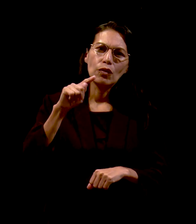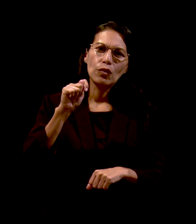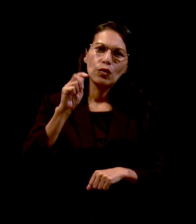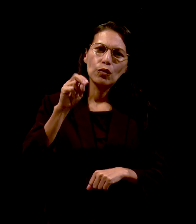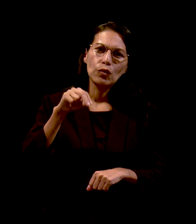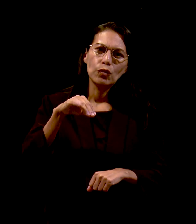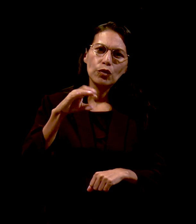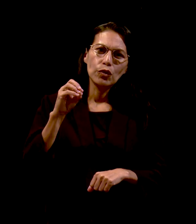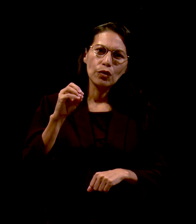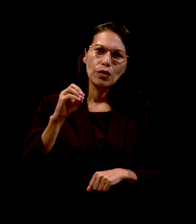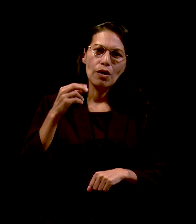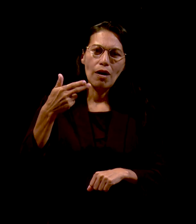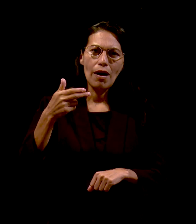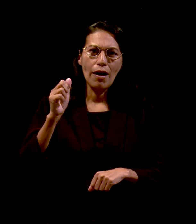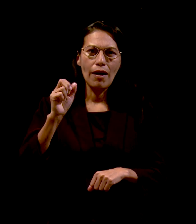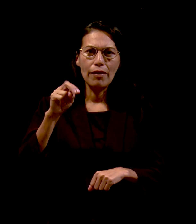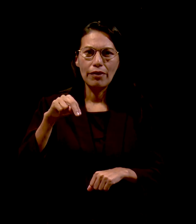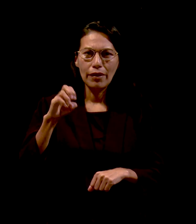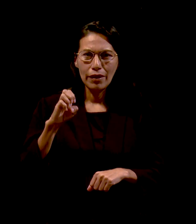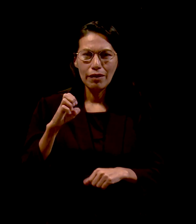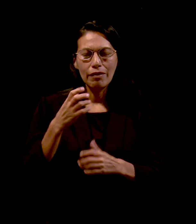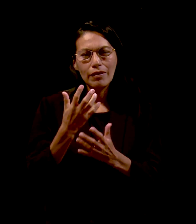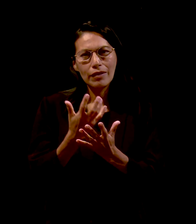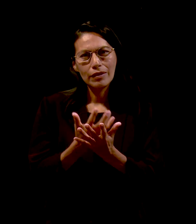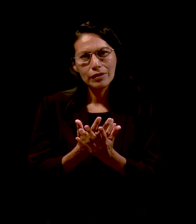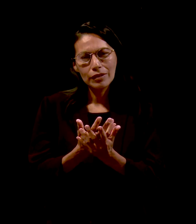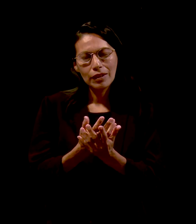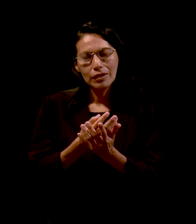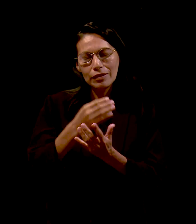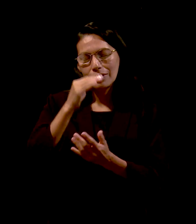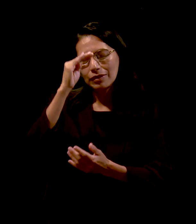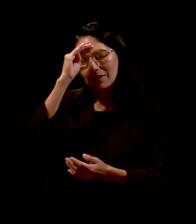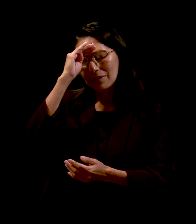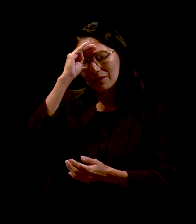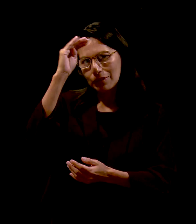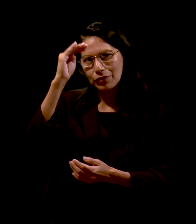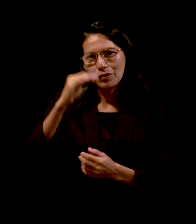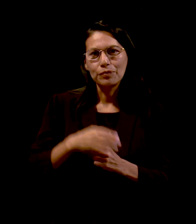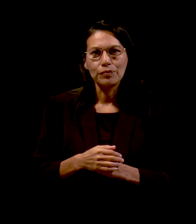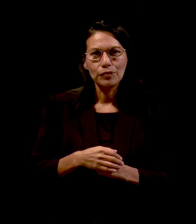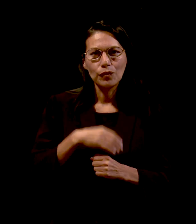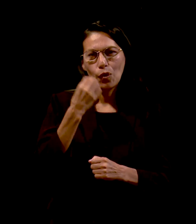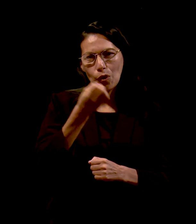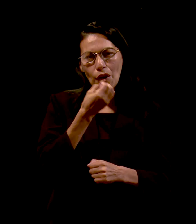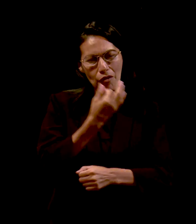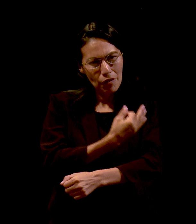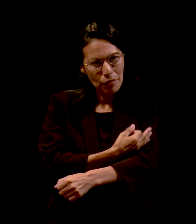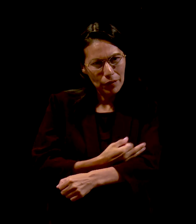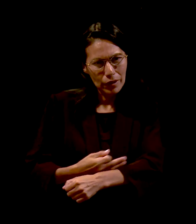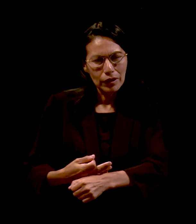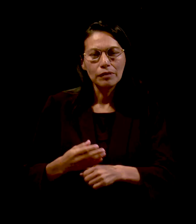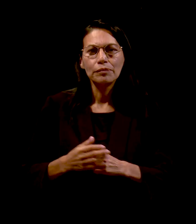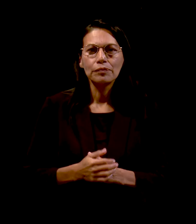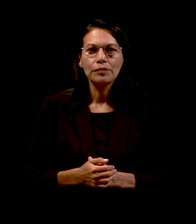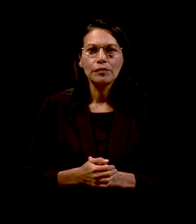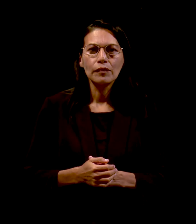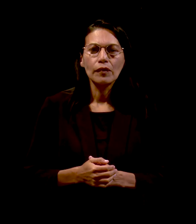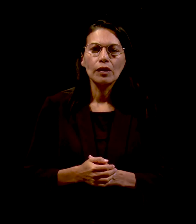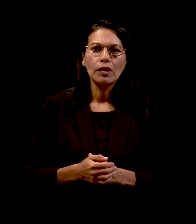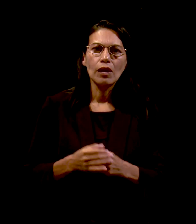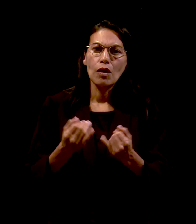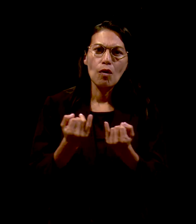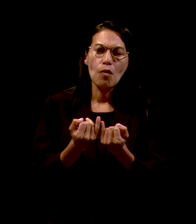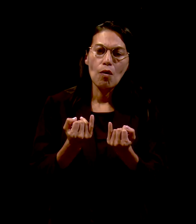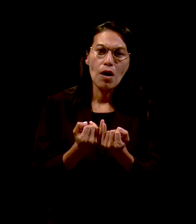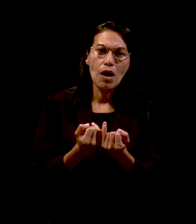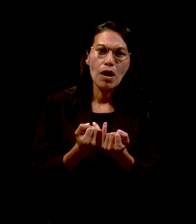ya descansa en el señor vamos a estar orando por la familia jane y también nos han